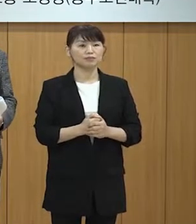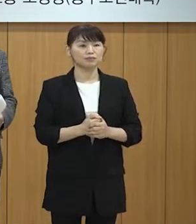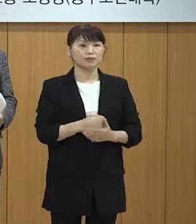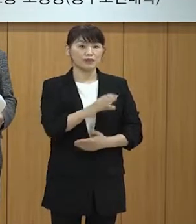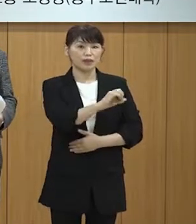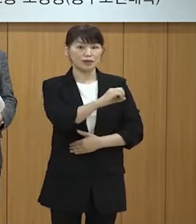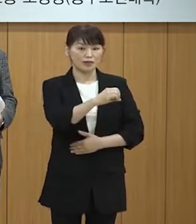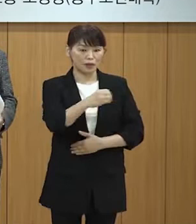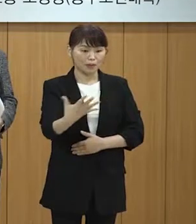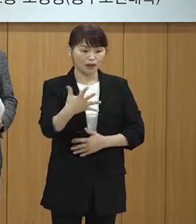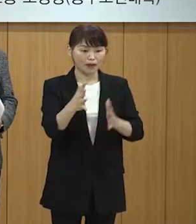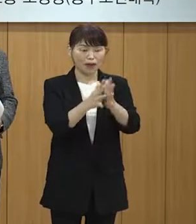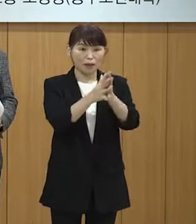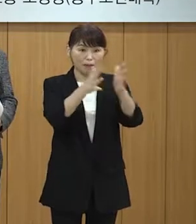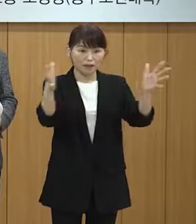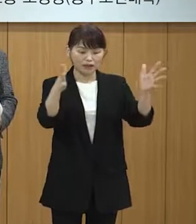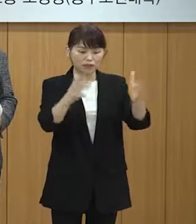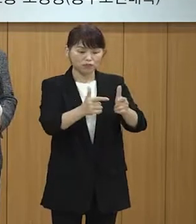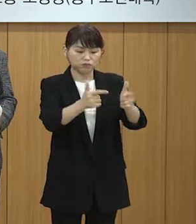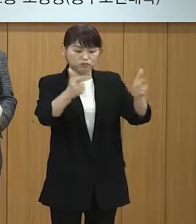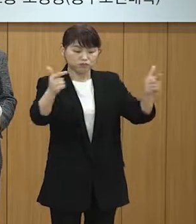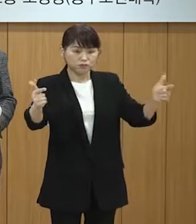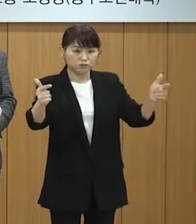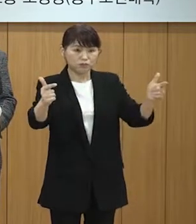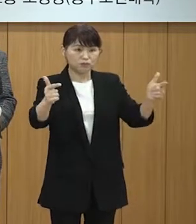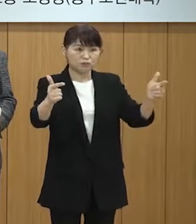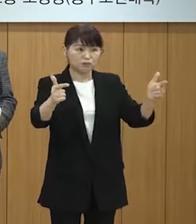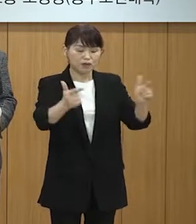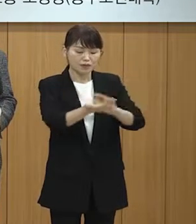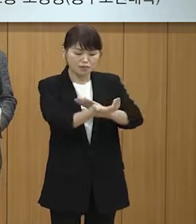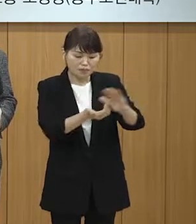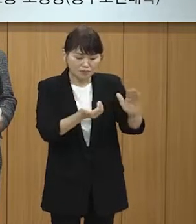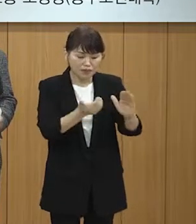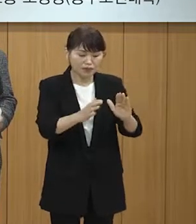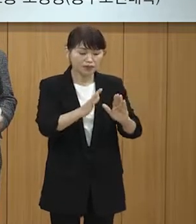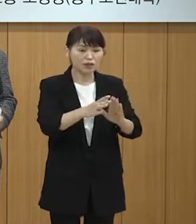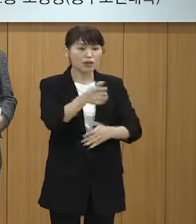양평읍 아파트 증가에 따른 하수관로 중개펌프장